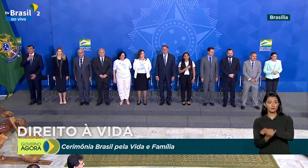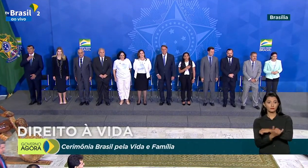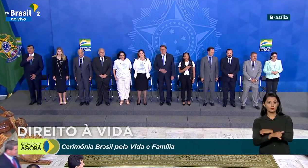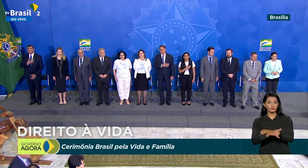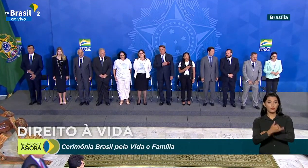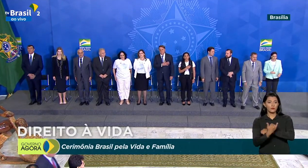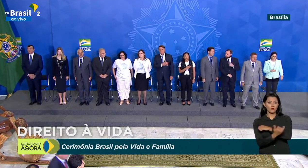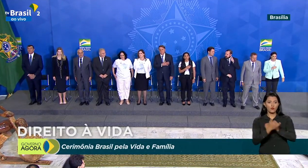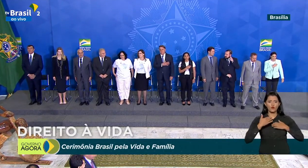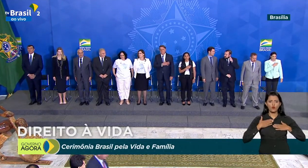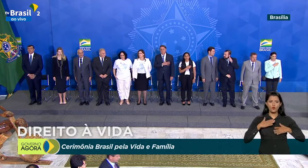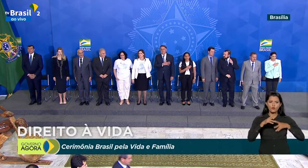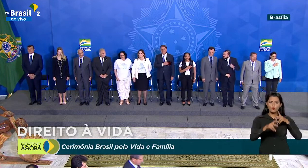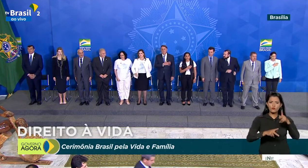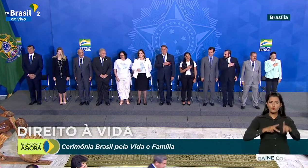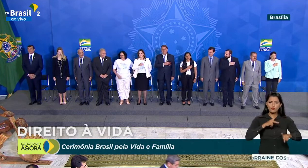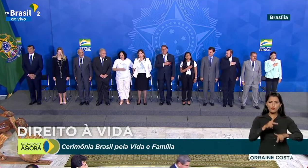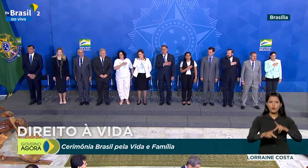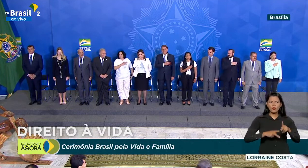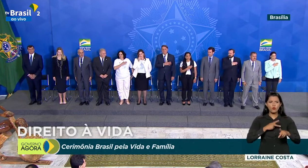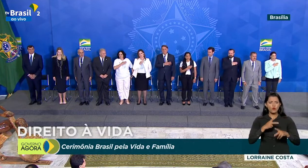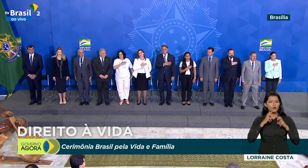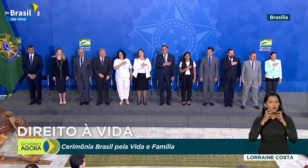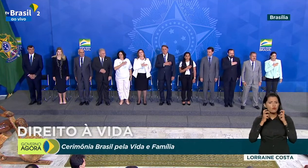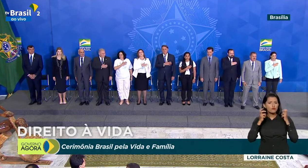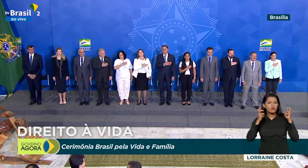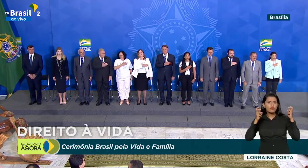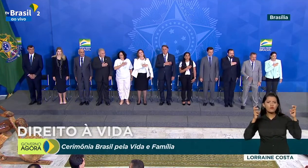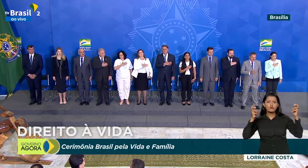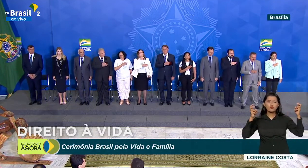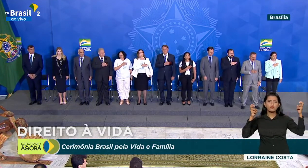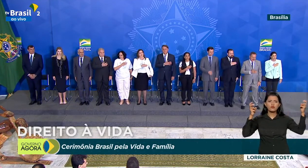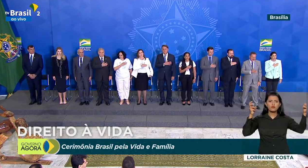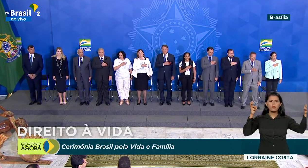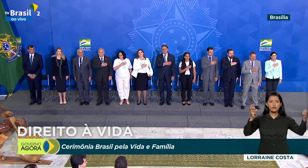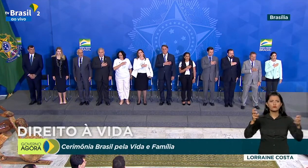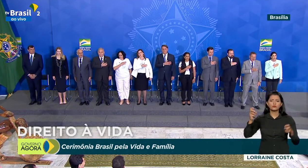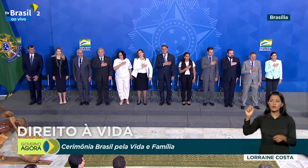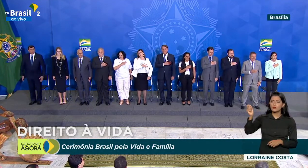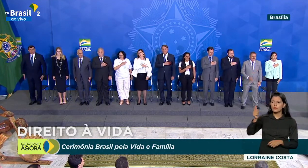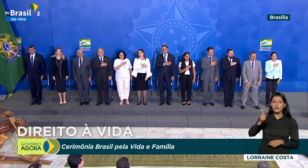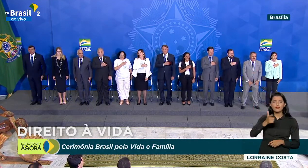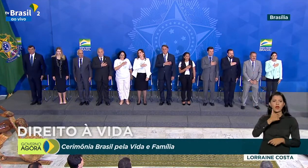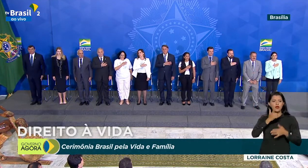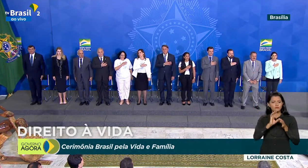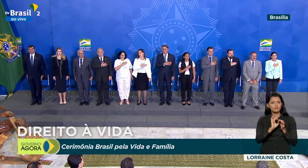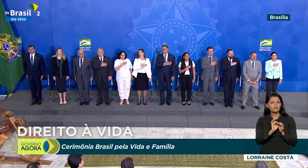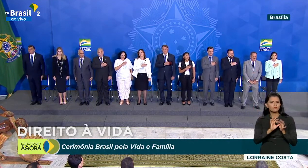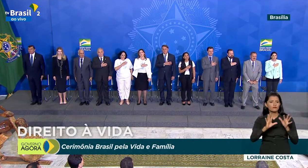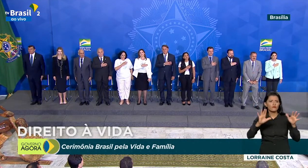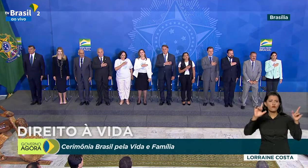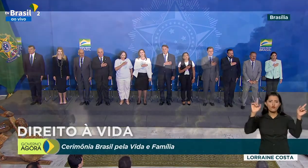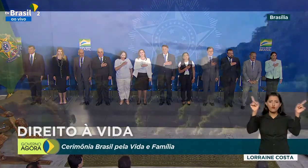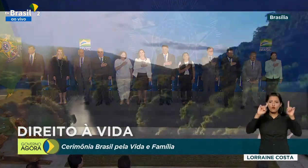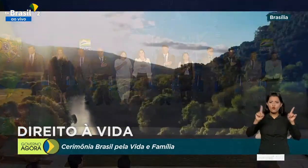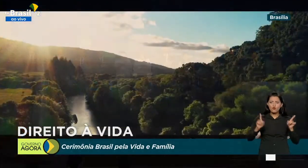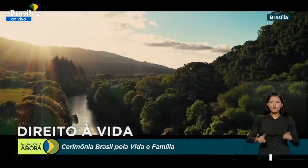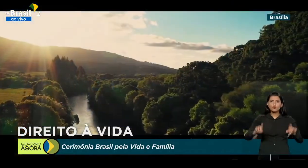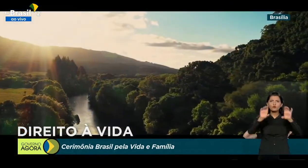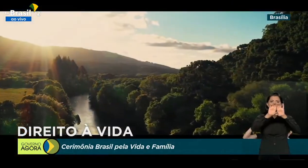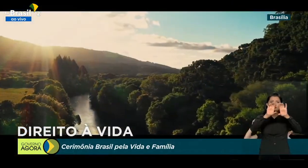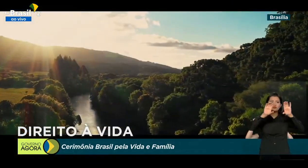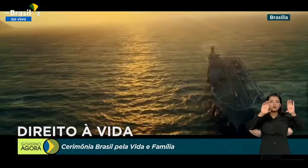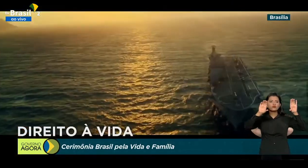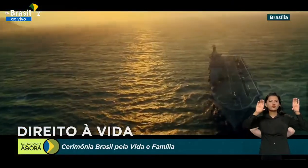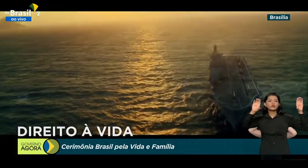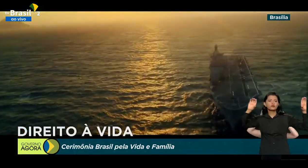cidade de um povo heróico brado retumbante e o sol da liberdade em raios fúlgidos